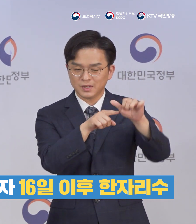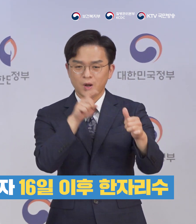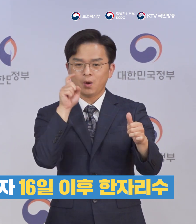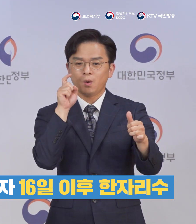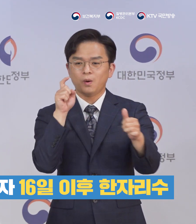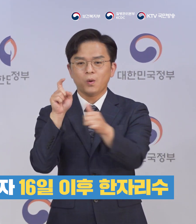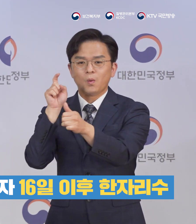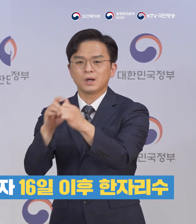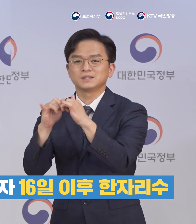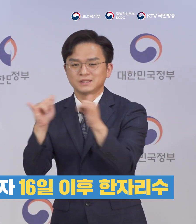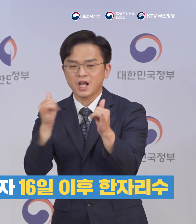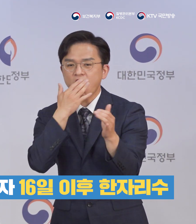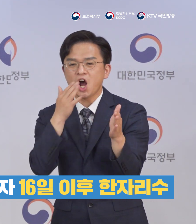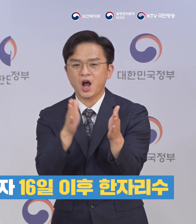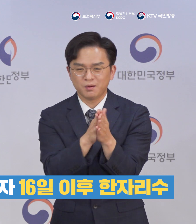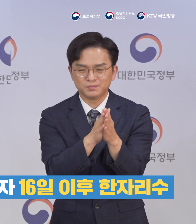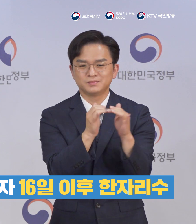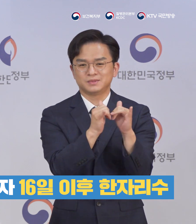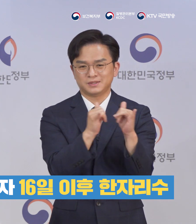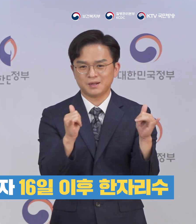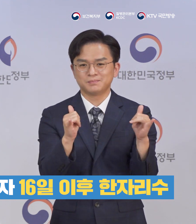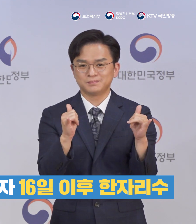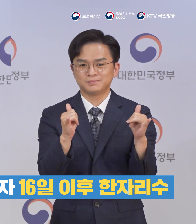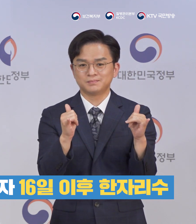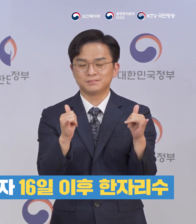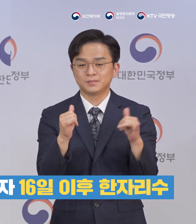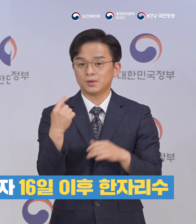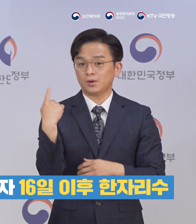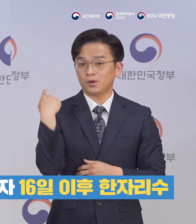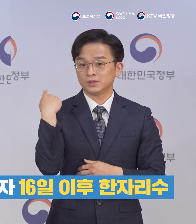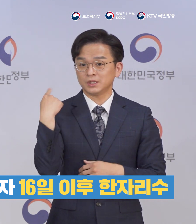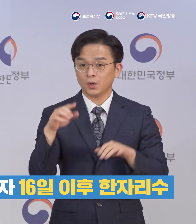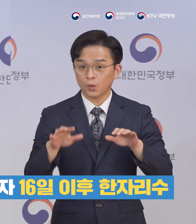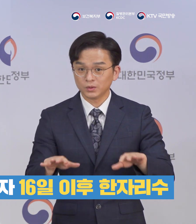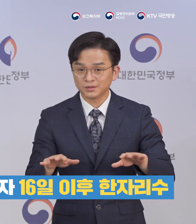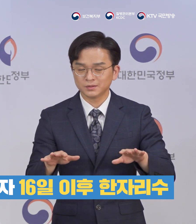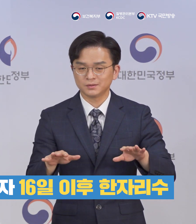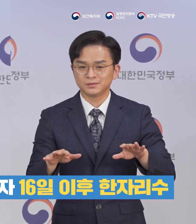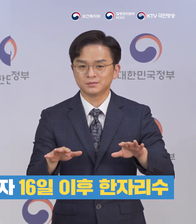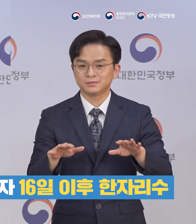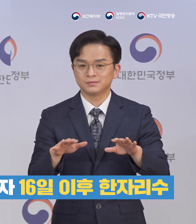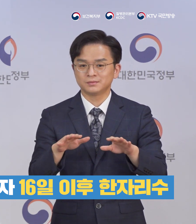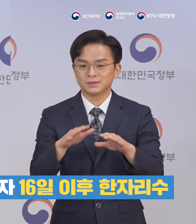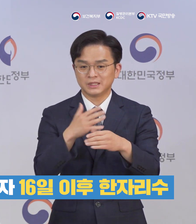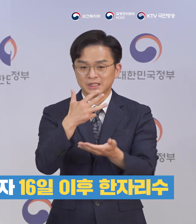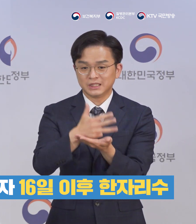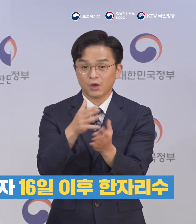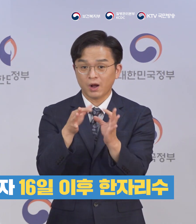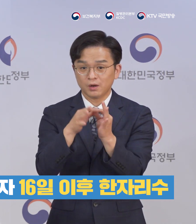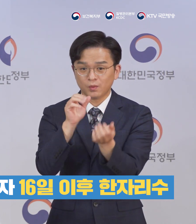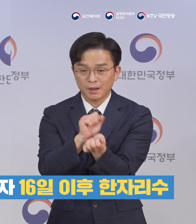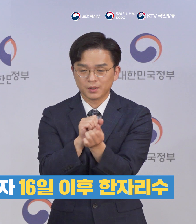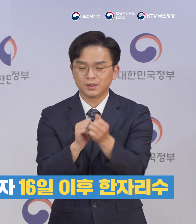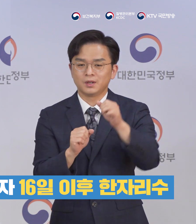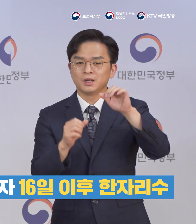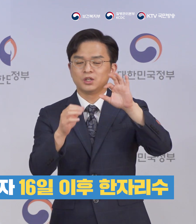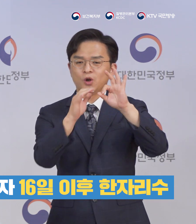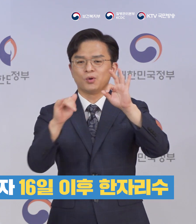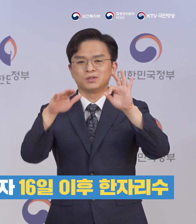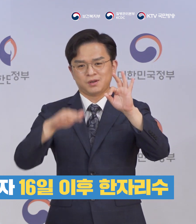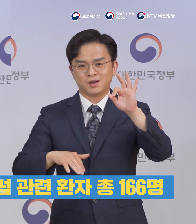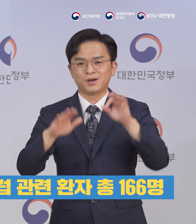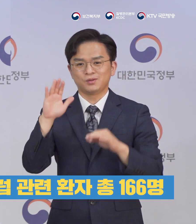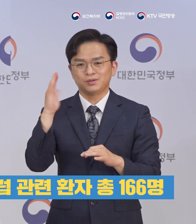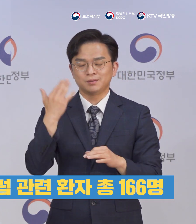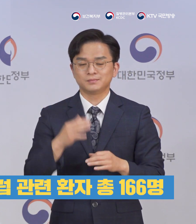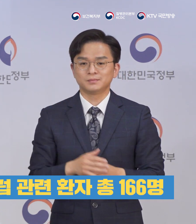환자의 접촉자이며 16일 5명에 이어 계속 한 자릿수를 보이고 있습니다.